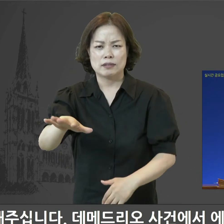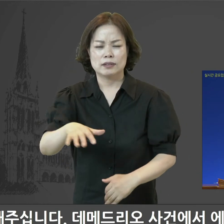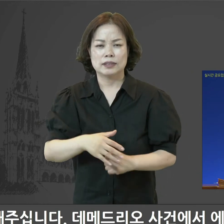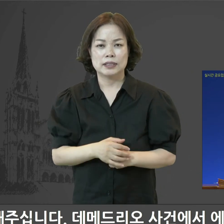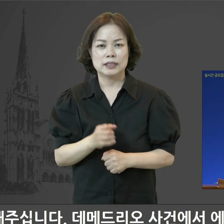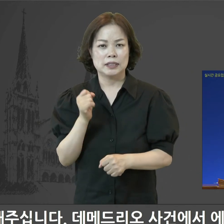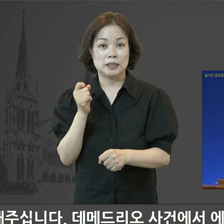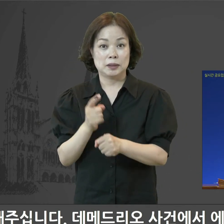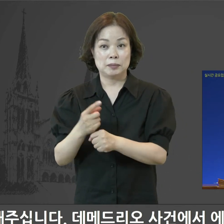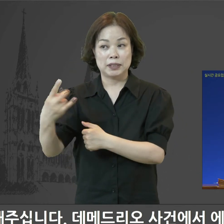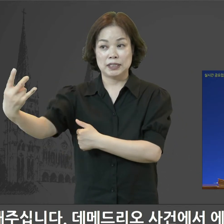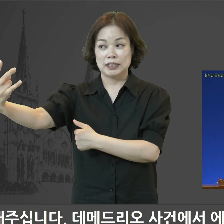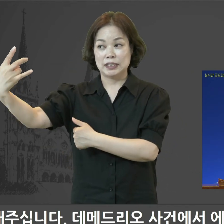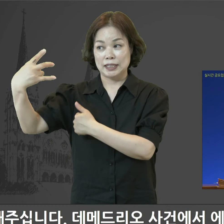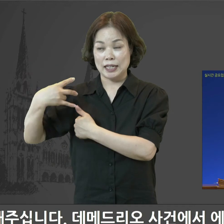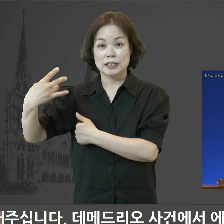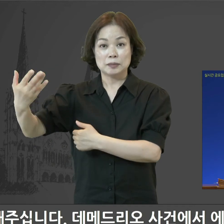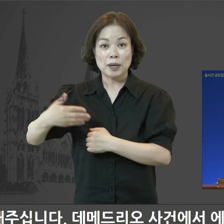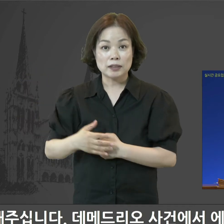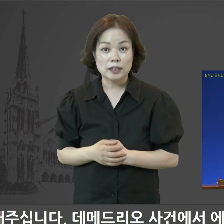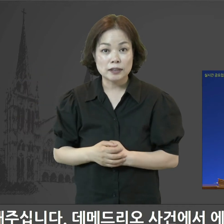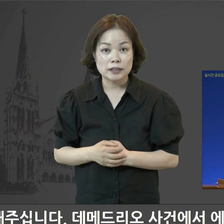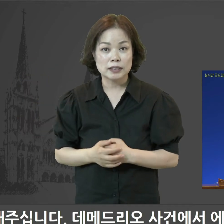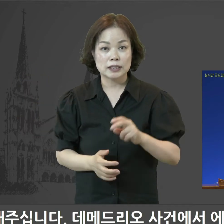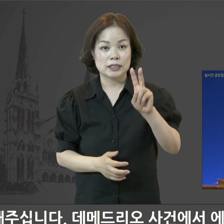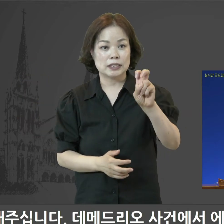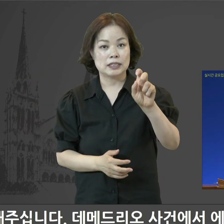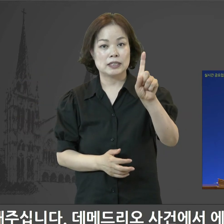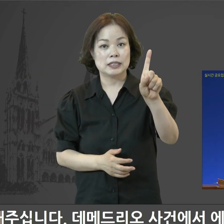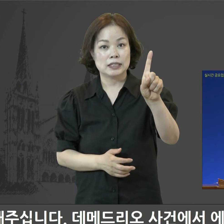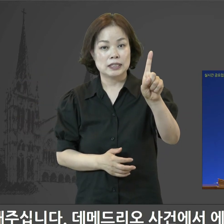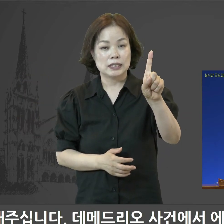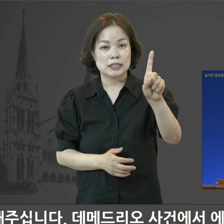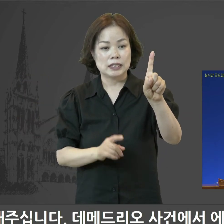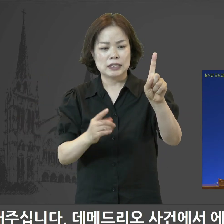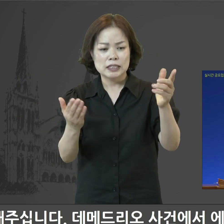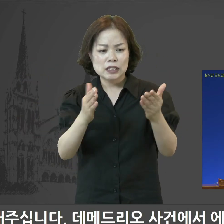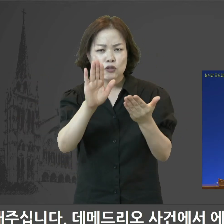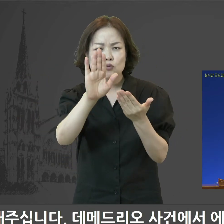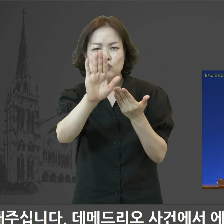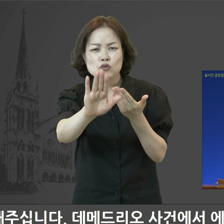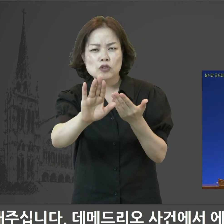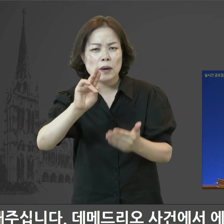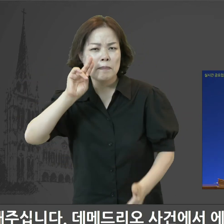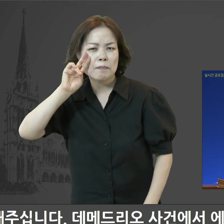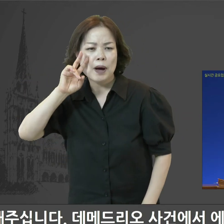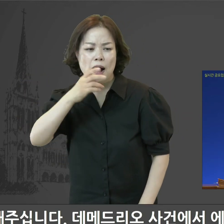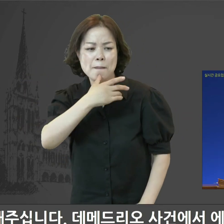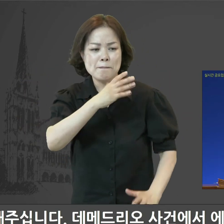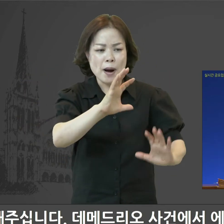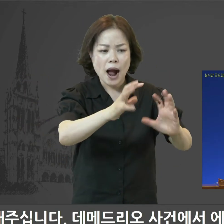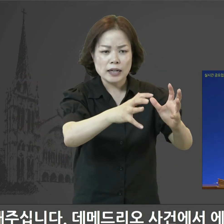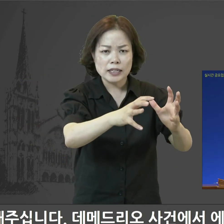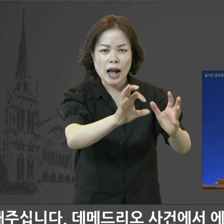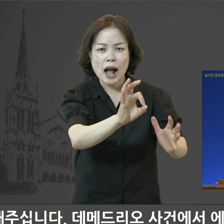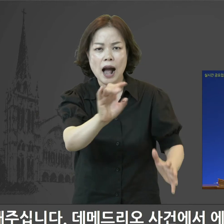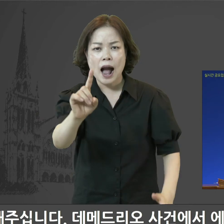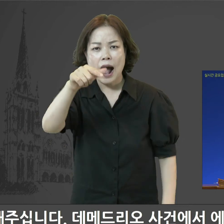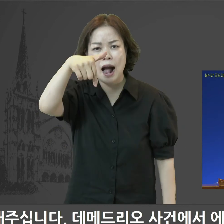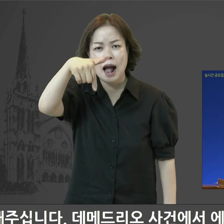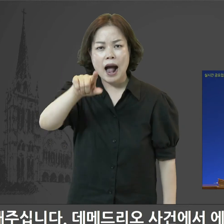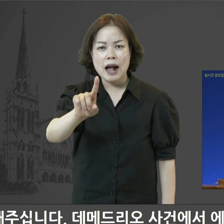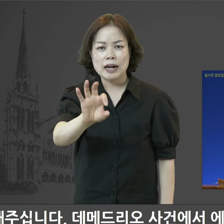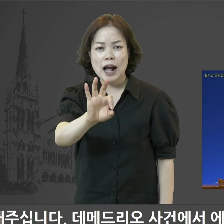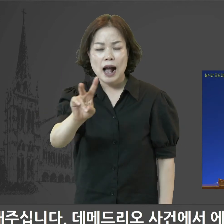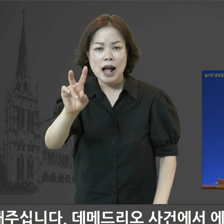이때 이미 한번 계시를 받은 것 같아요. 21절 보시면 이 일이 있은 후에 바울이 마게도니아와 아가야를 거쳐